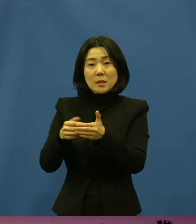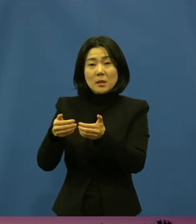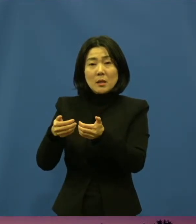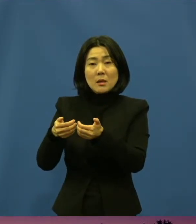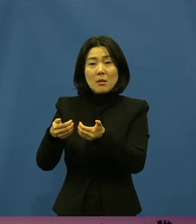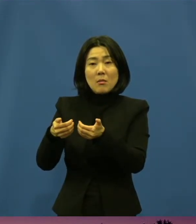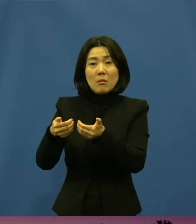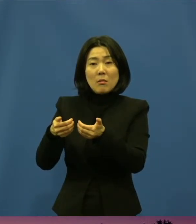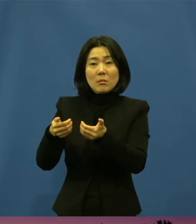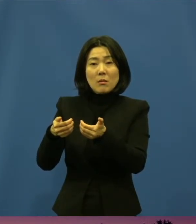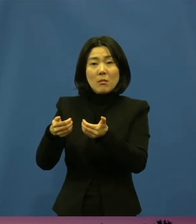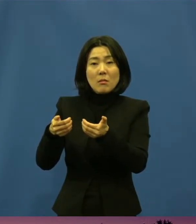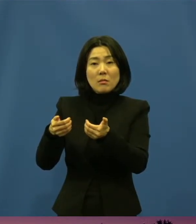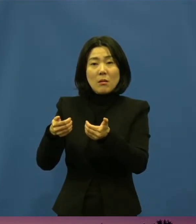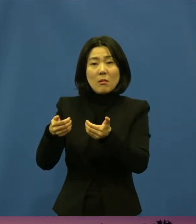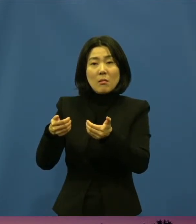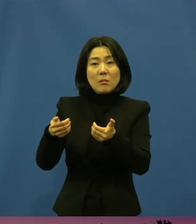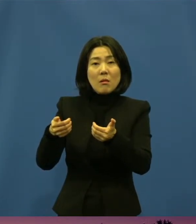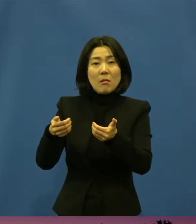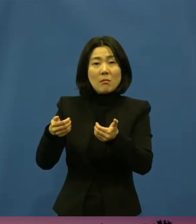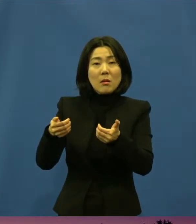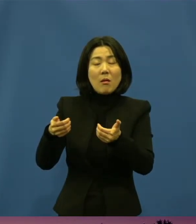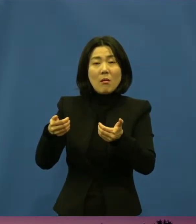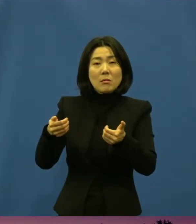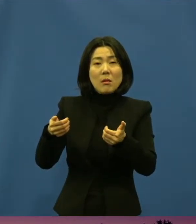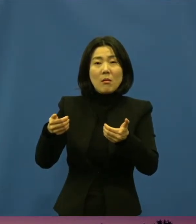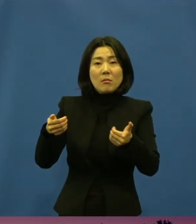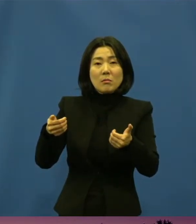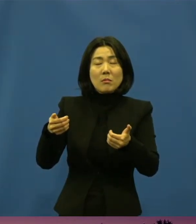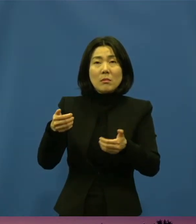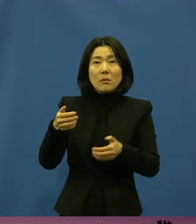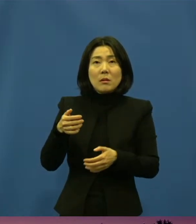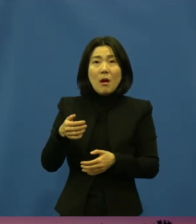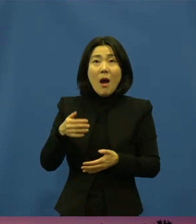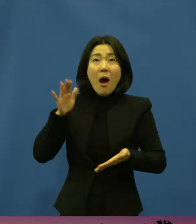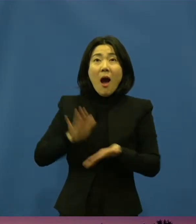잘 몰라요, 본인이. 조금씩 멀어지는 거예요.